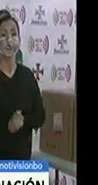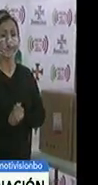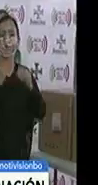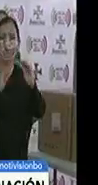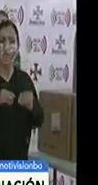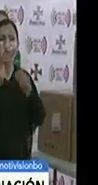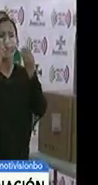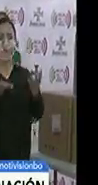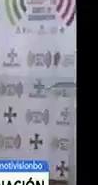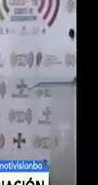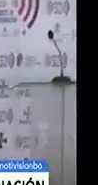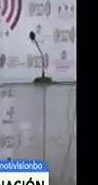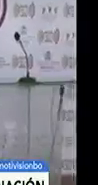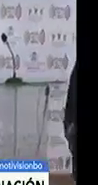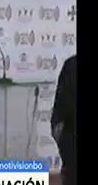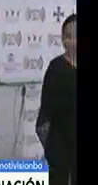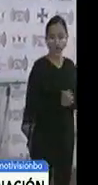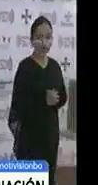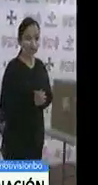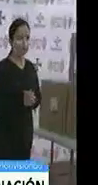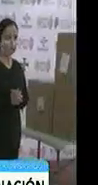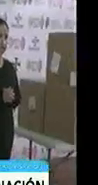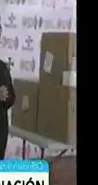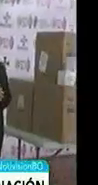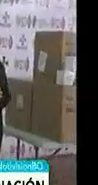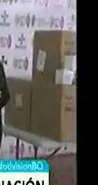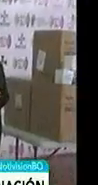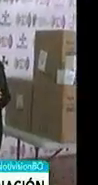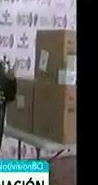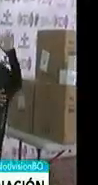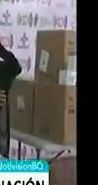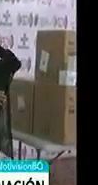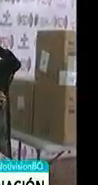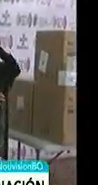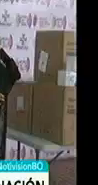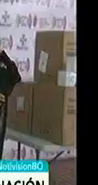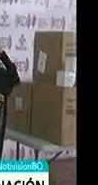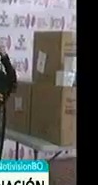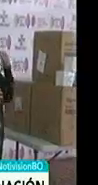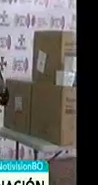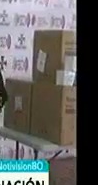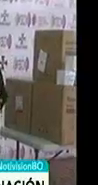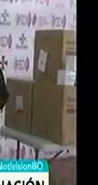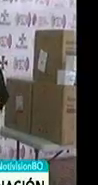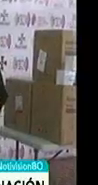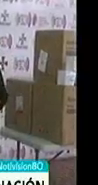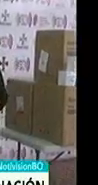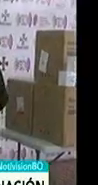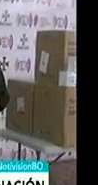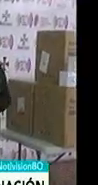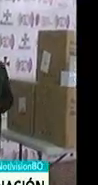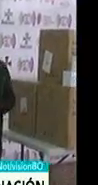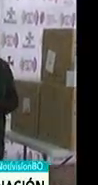para entregar un grano de arena, una ayuda a lo que es la lucha contra el COVID. A través de este